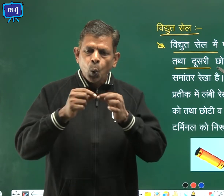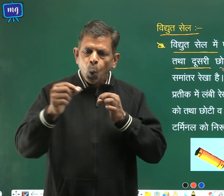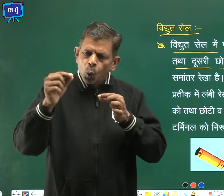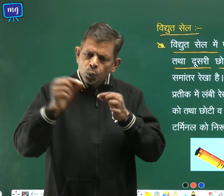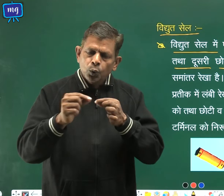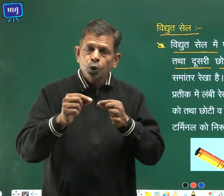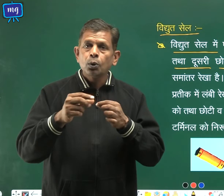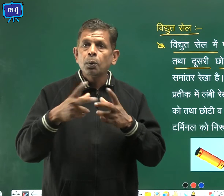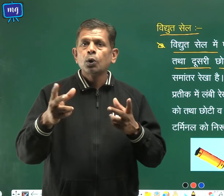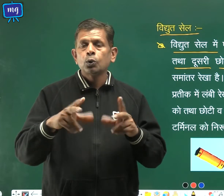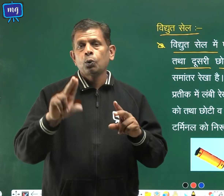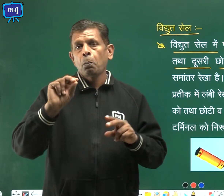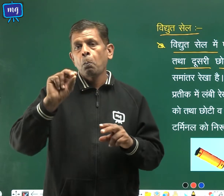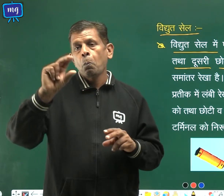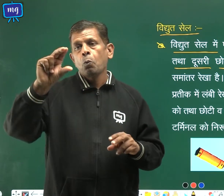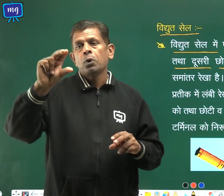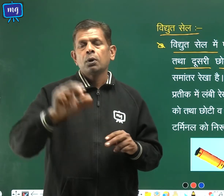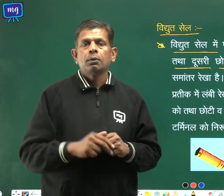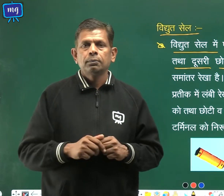छोटी परंतु मोटी